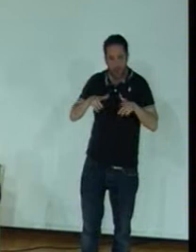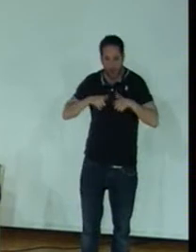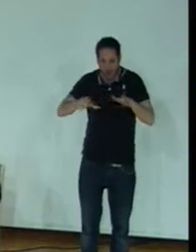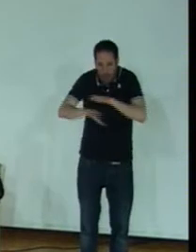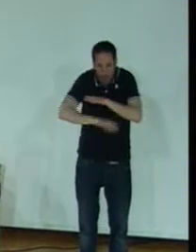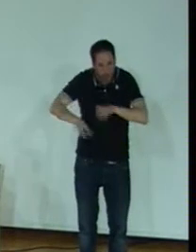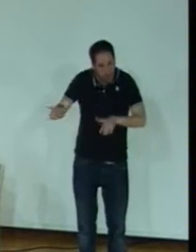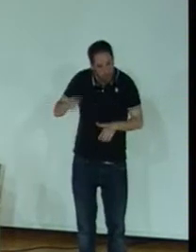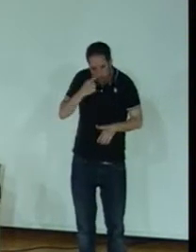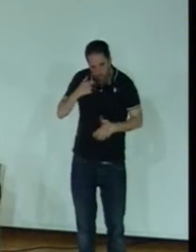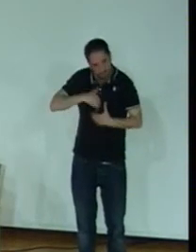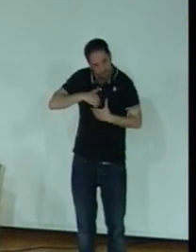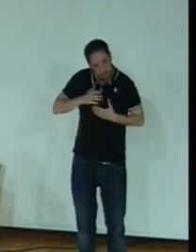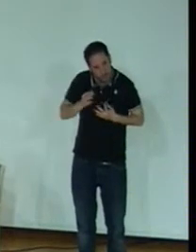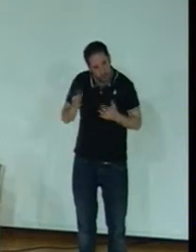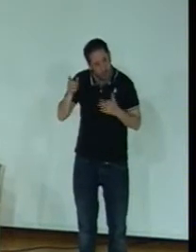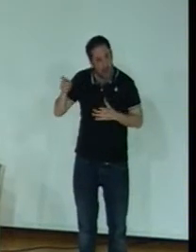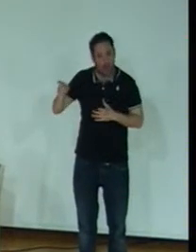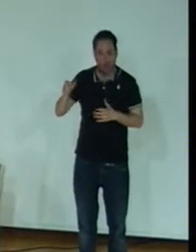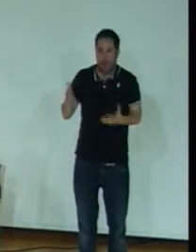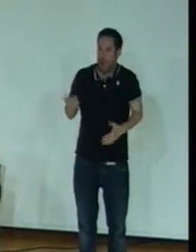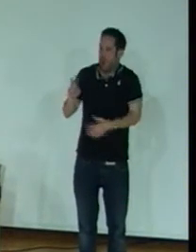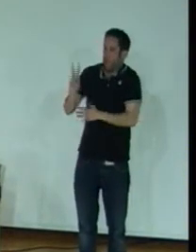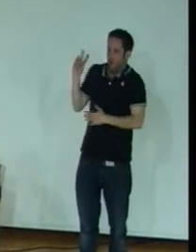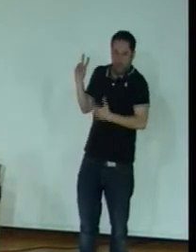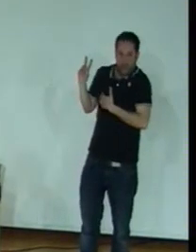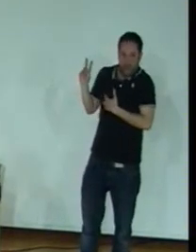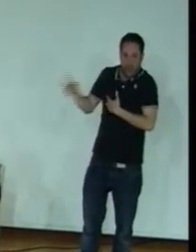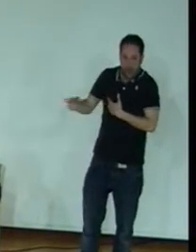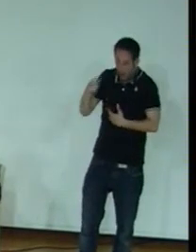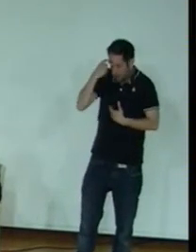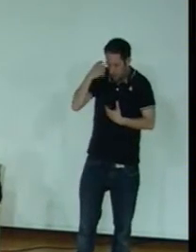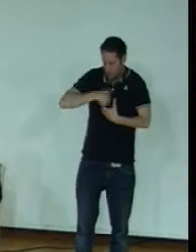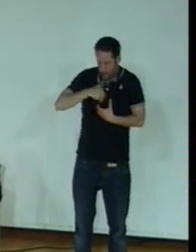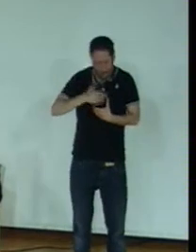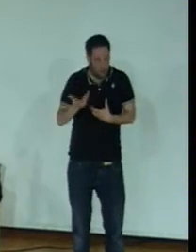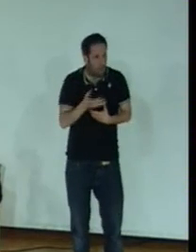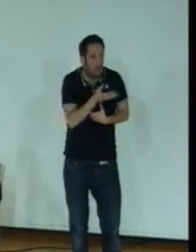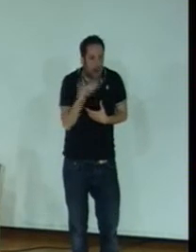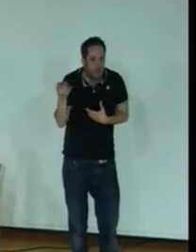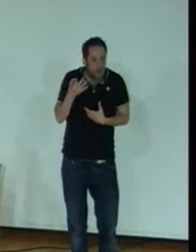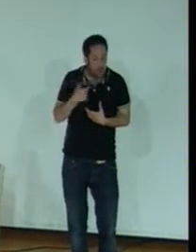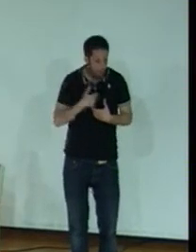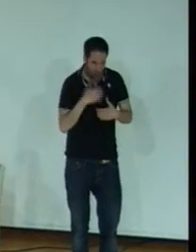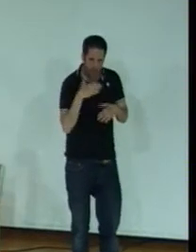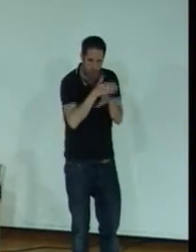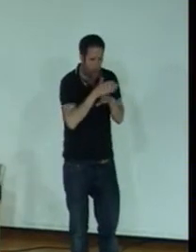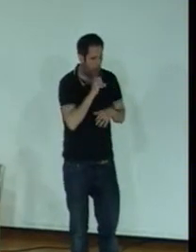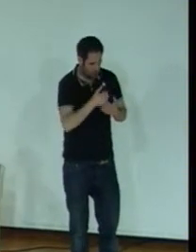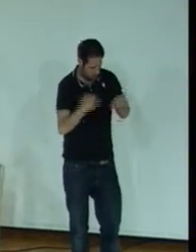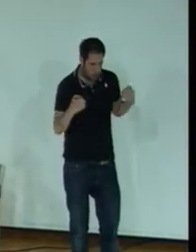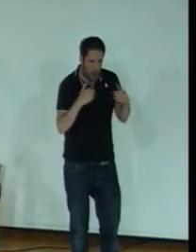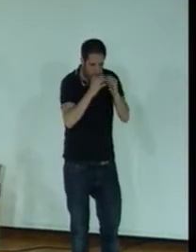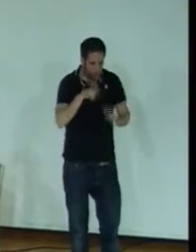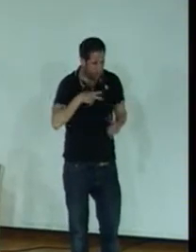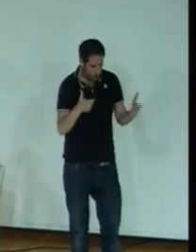fondamentales, etc., mais qui, dans le feu des événements passés et des attentats, me disait « mais moi, j'ai rien à cacher, s'ils veulent perquisitionner